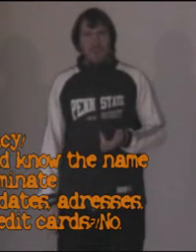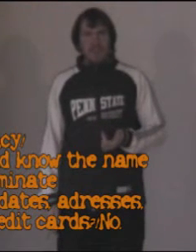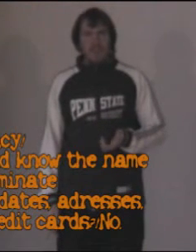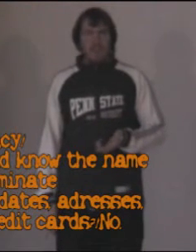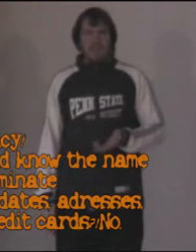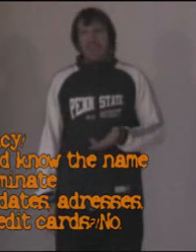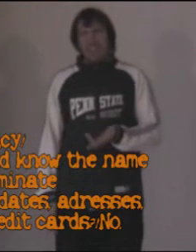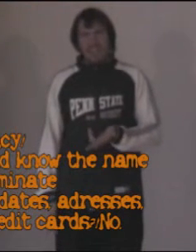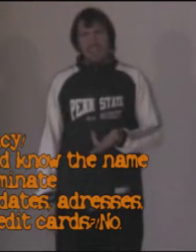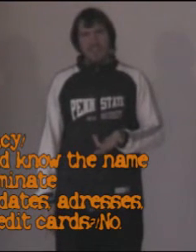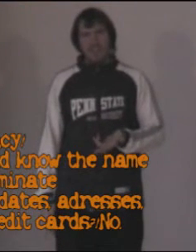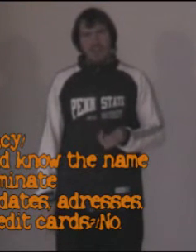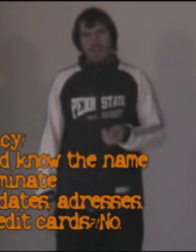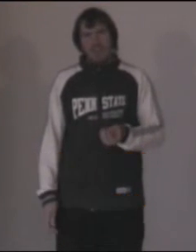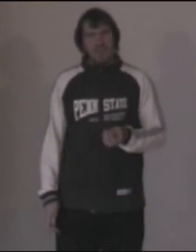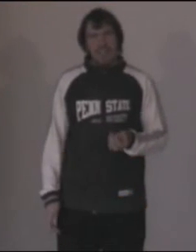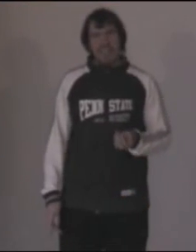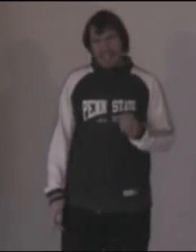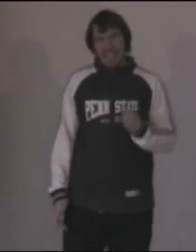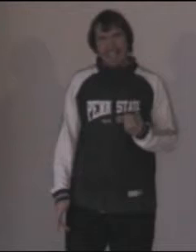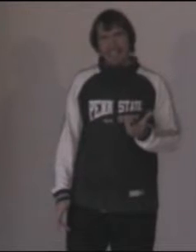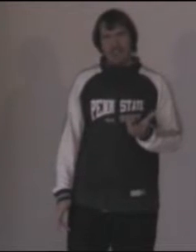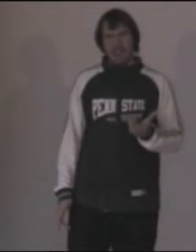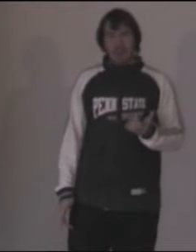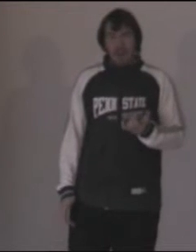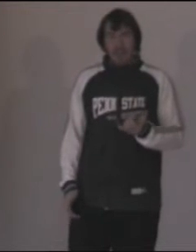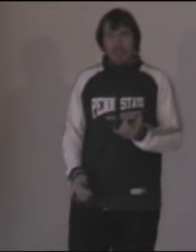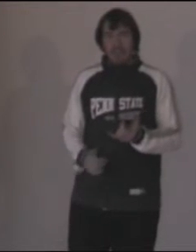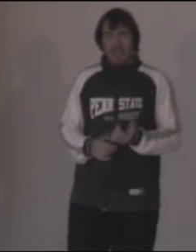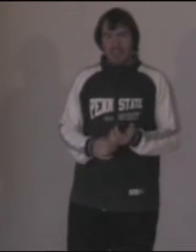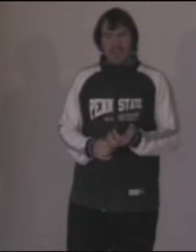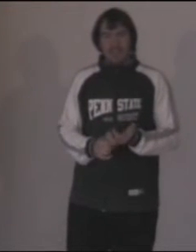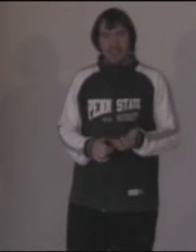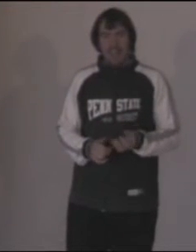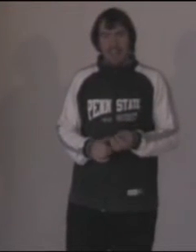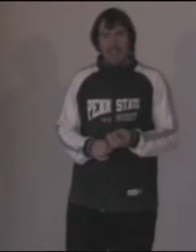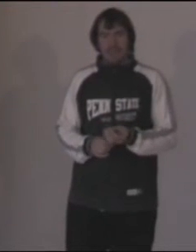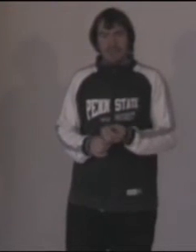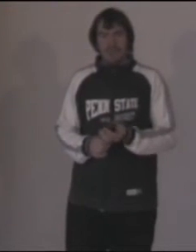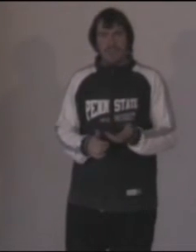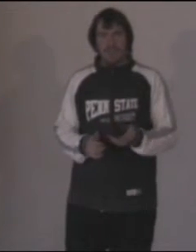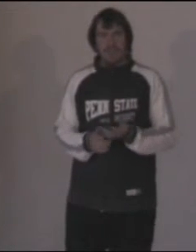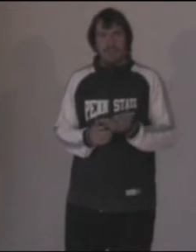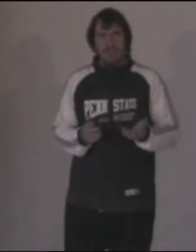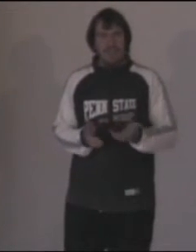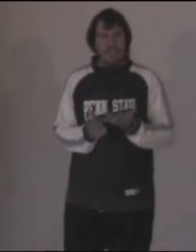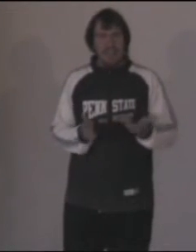questi, o almeno gli indirizzi, o almeno il numero di carta di credito, o almeno i numeri di codice fiscale, non so,